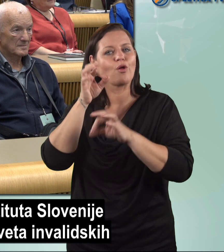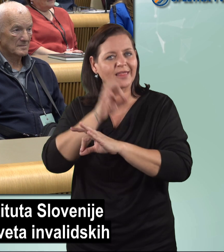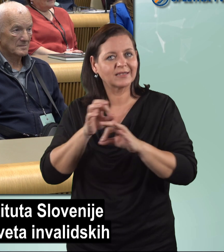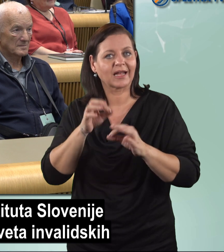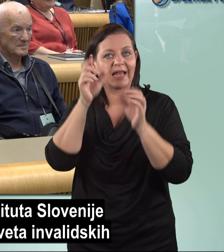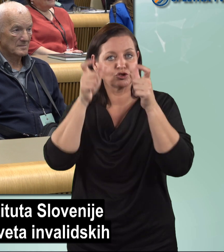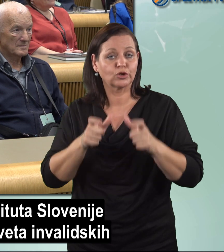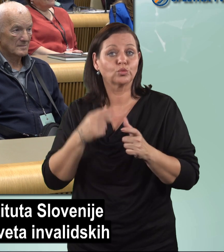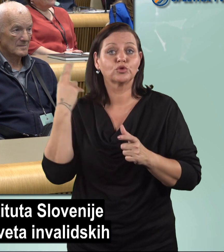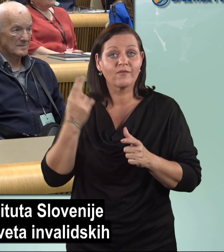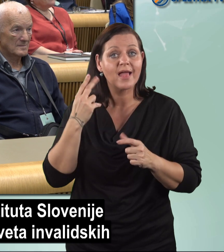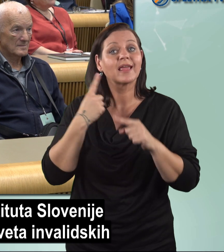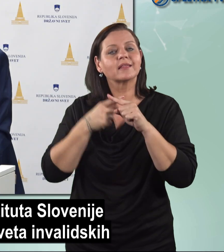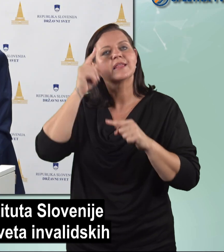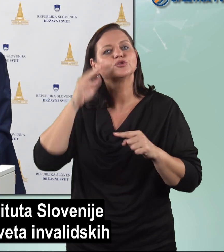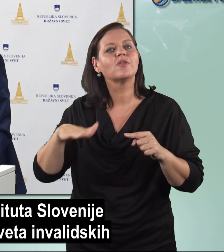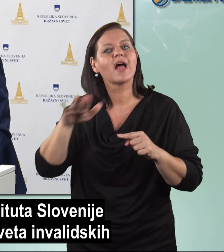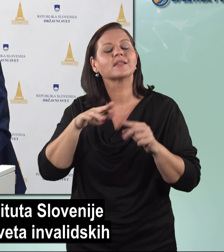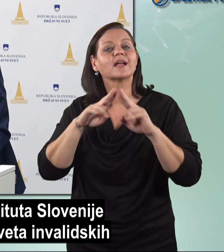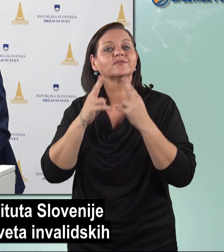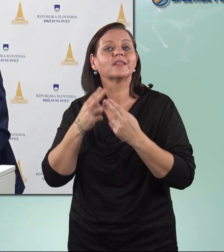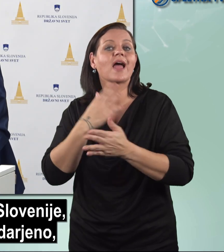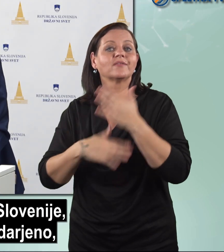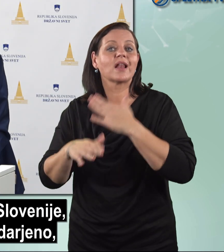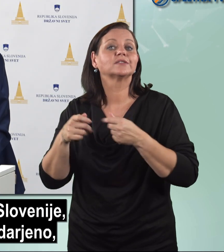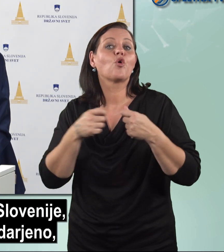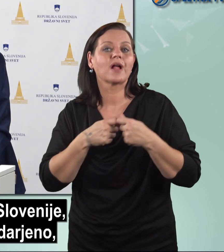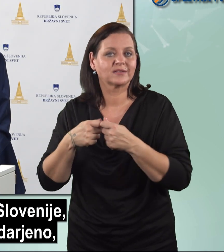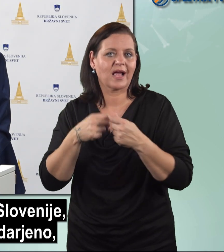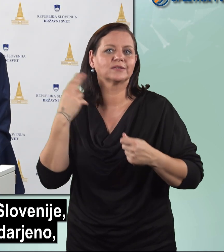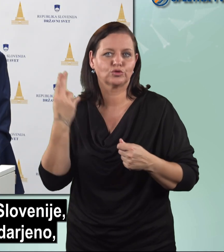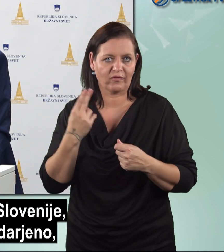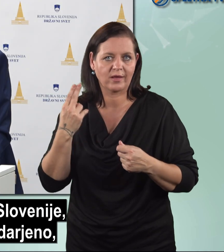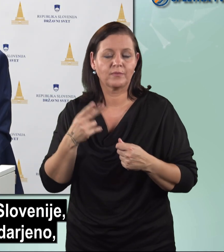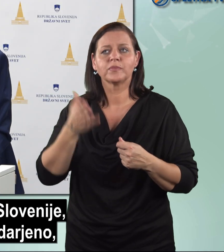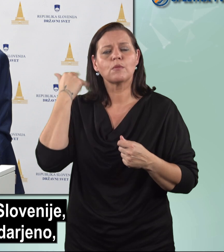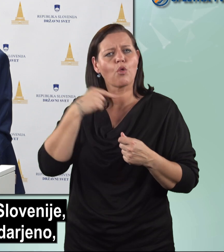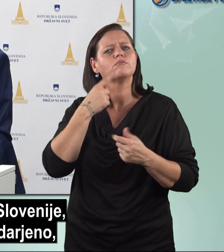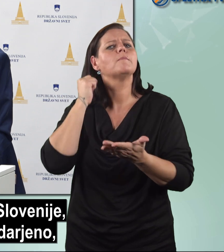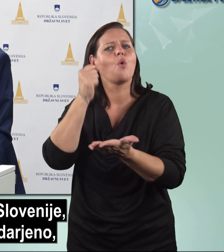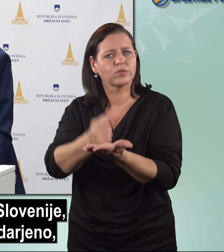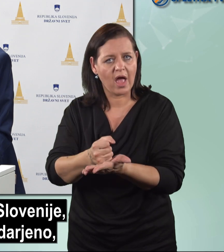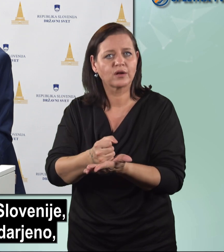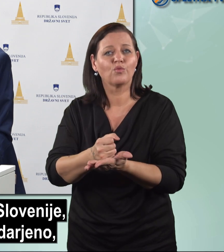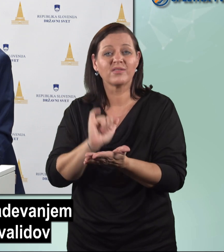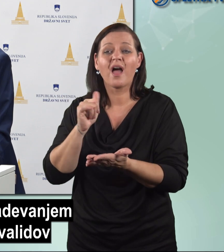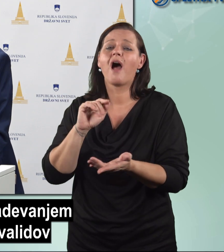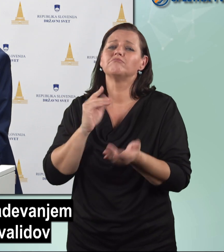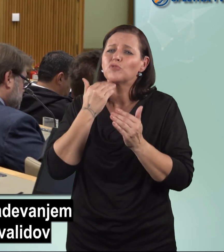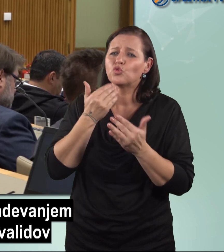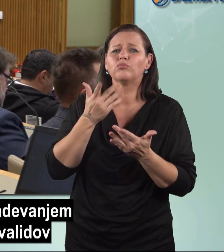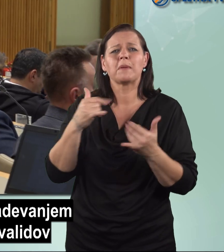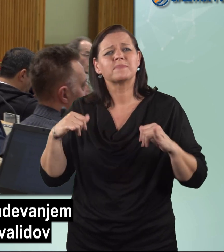inštituta Slovenije in Nacionalnega sveta invalidskih organizacij Slovenije, je bilo poudarjeno, da kljub prizadevanjem